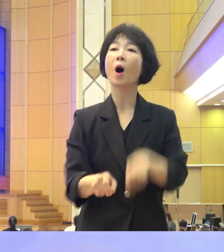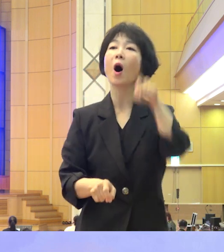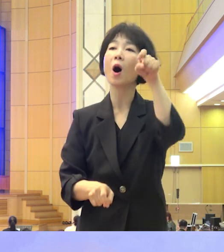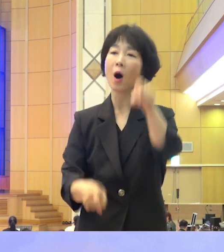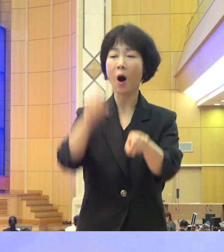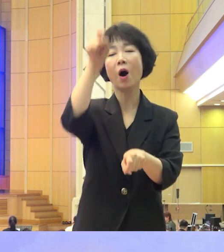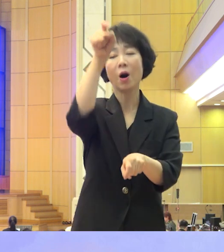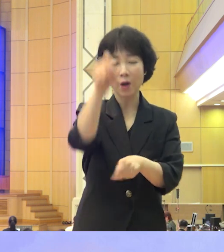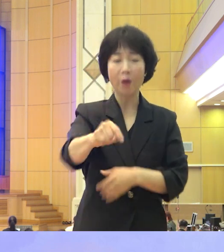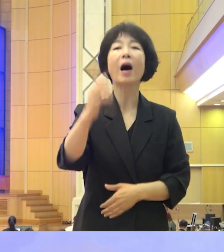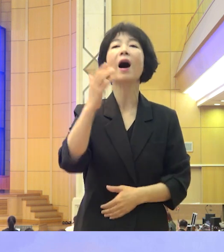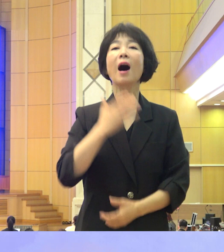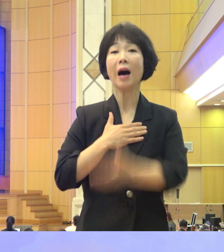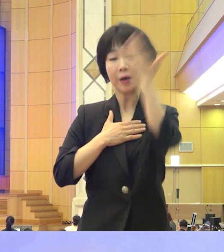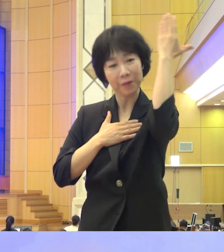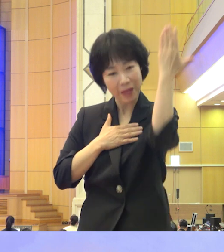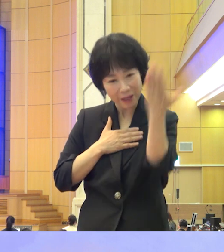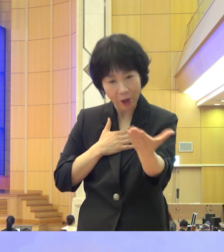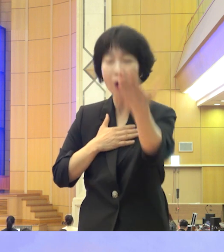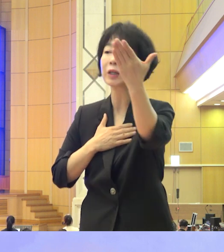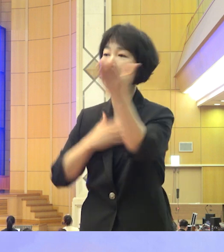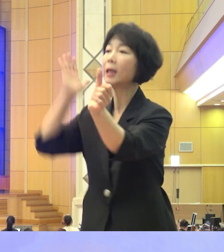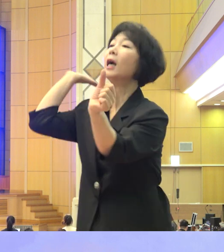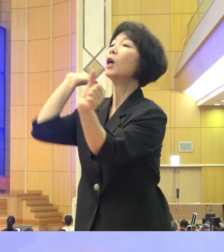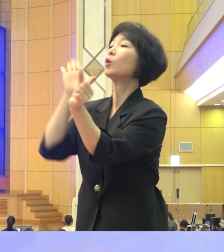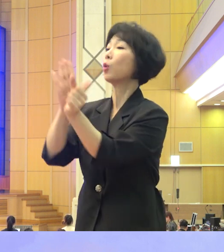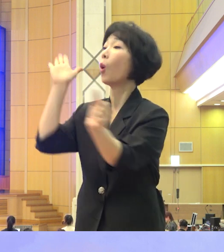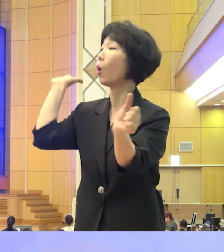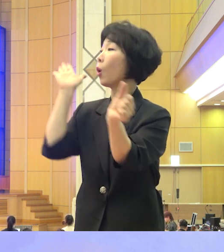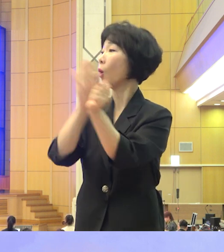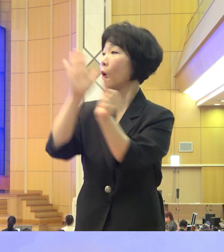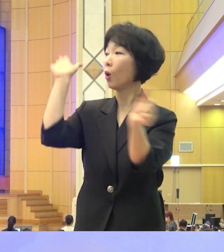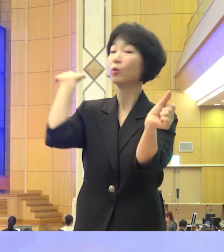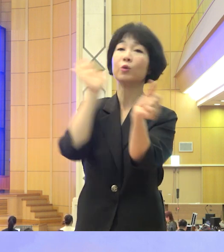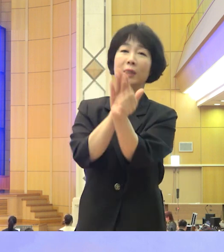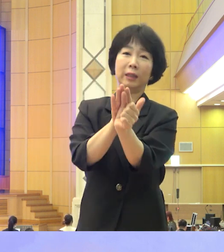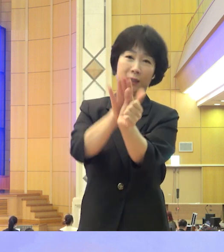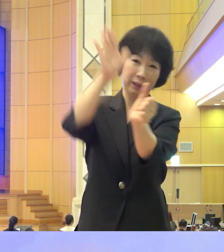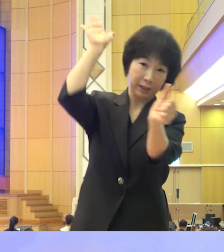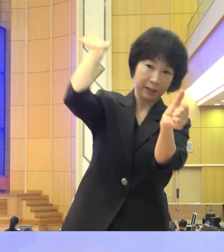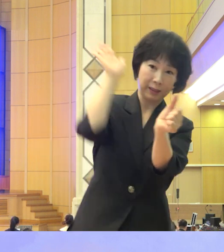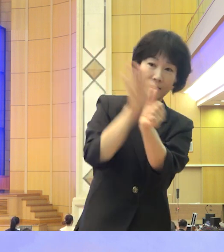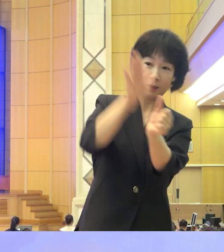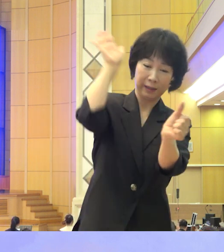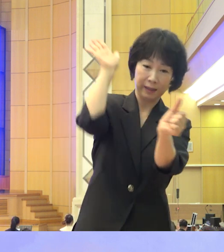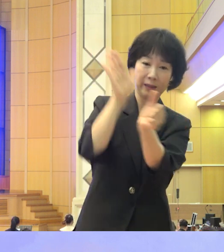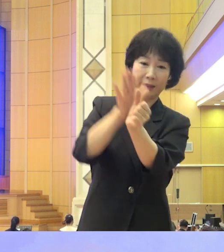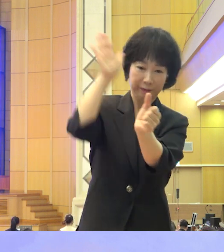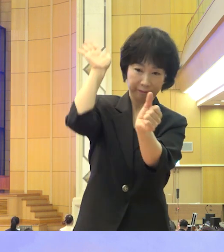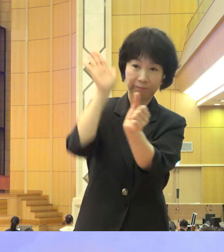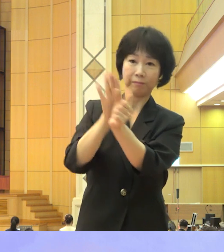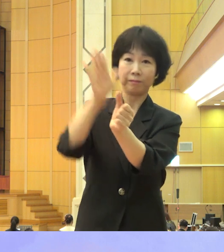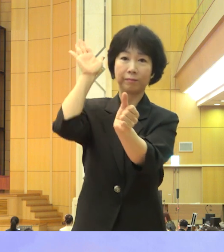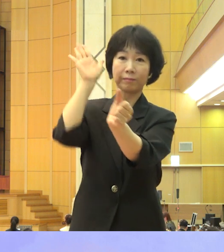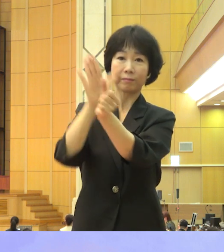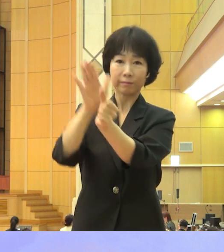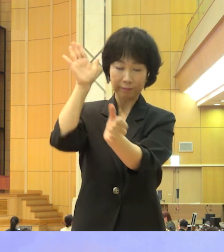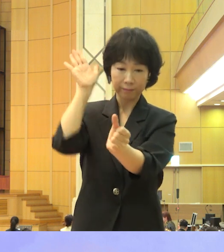일어나 너 걸어라, 늘 너를 도우리. 아멘.